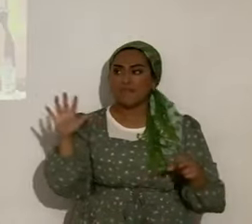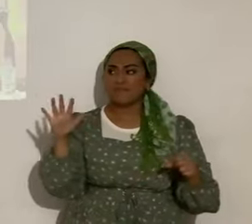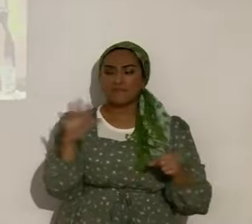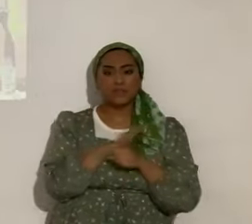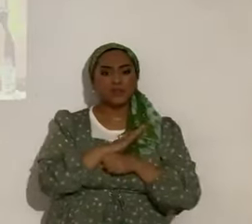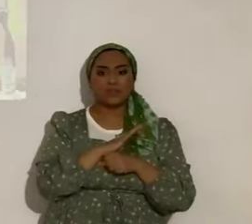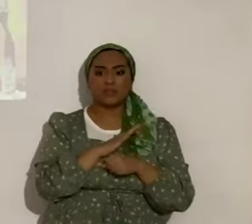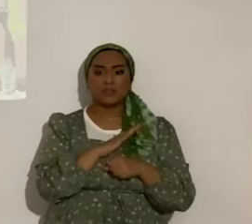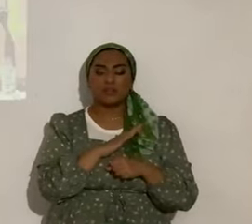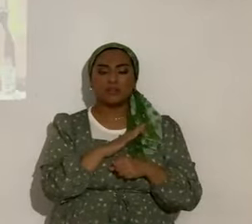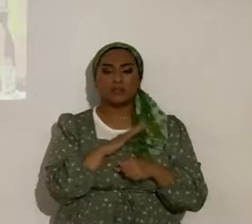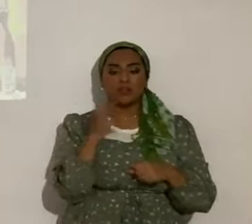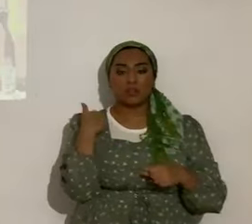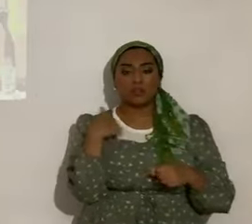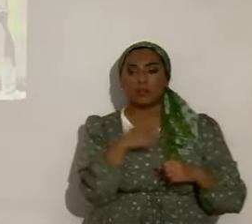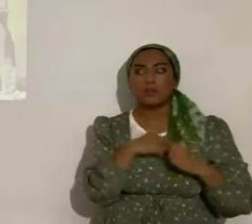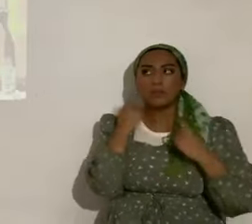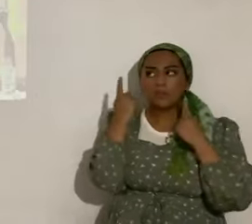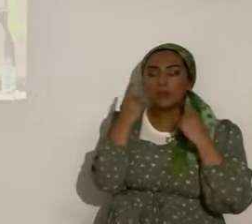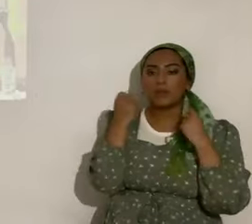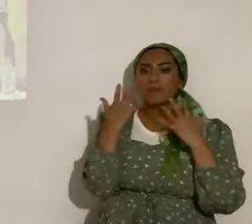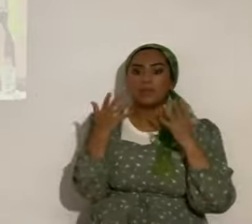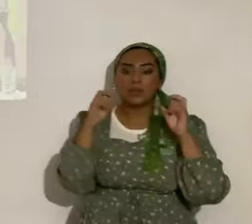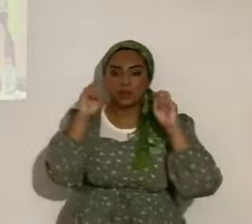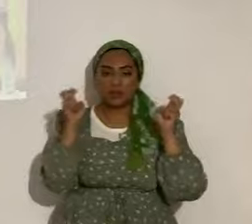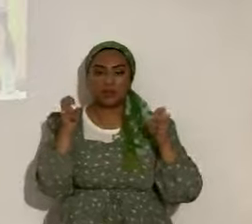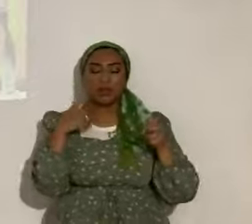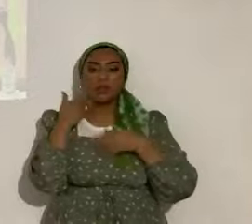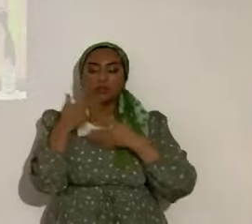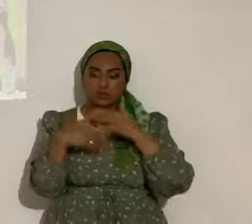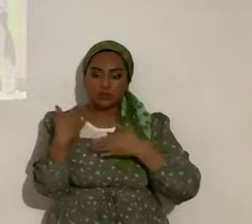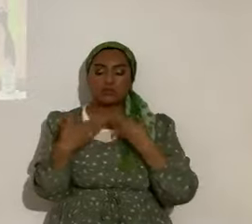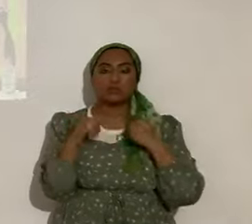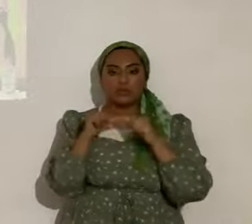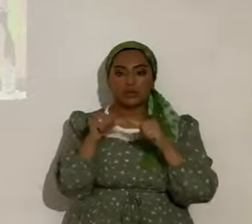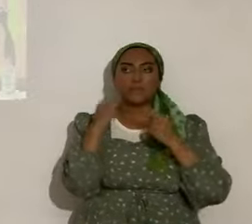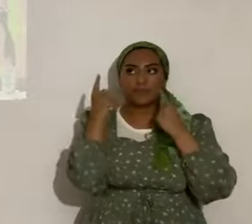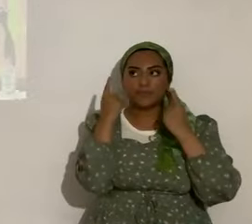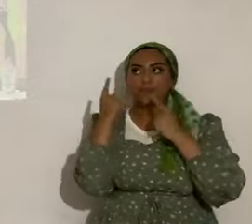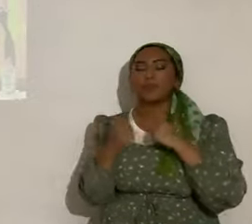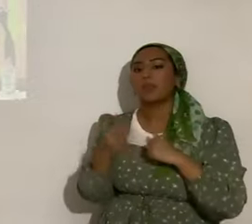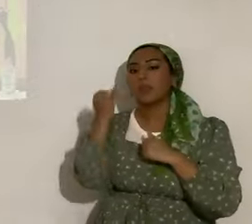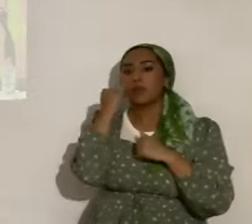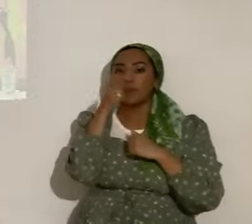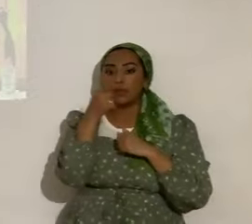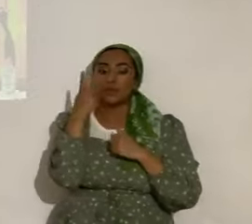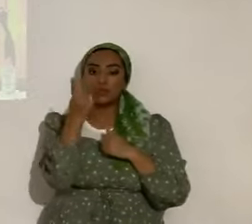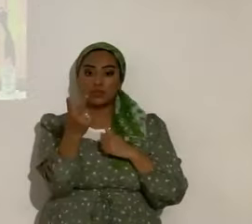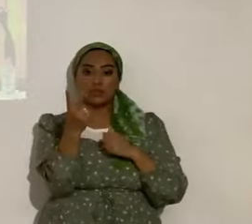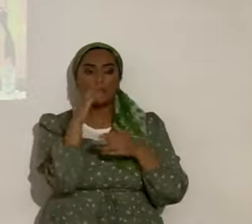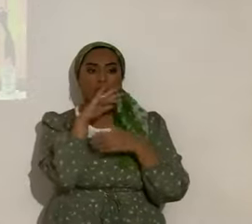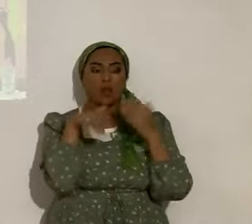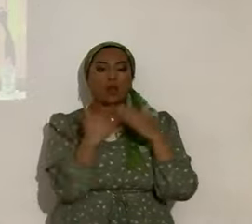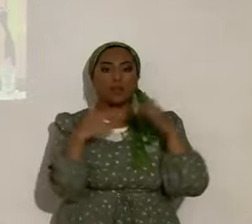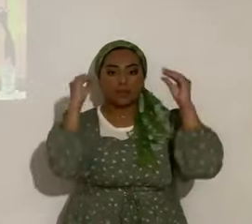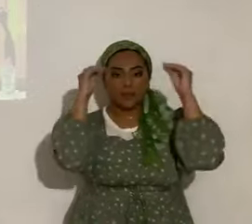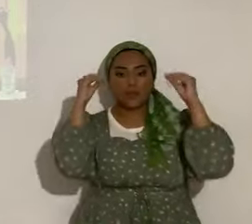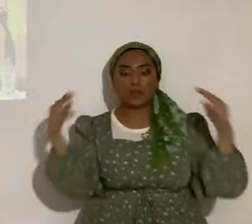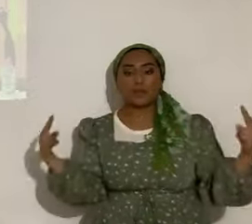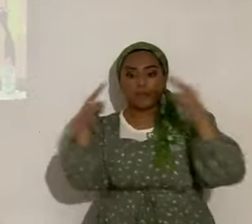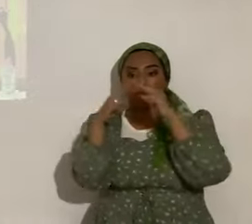Totalmente. Lo estamos analizando ya en varios temas y lo vamos a seguir analizando. Si tú ves, todo el Sermón del Monte